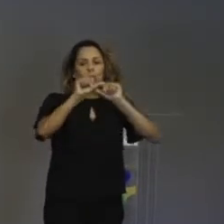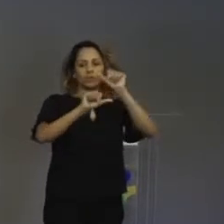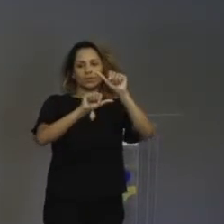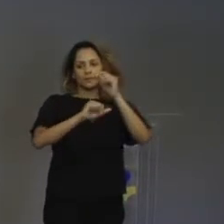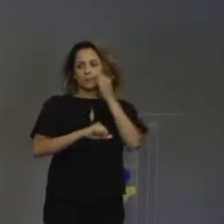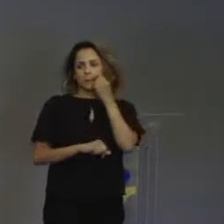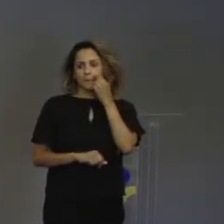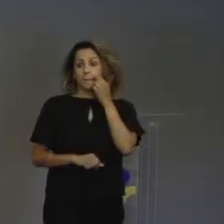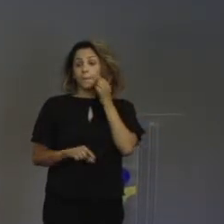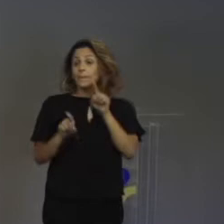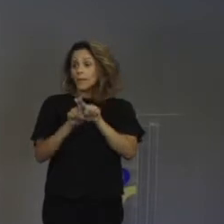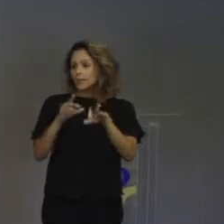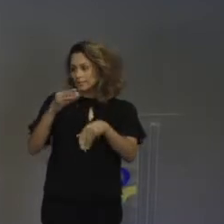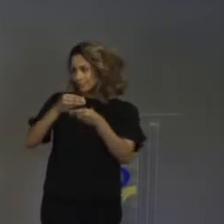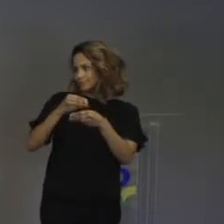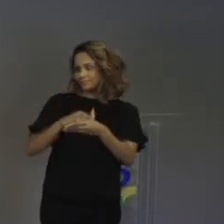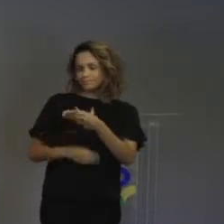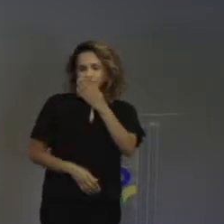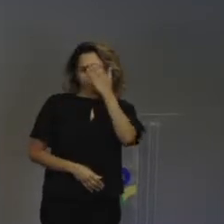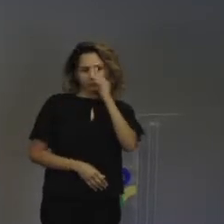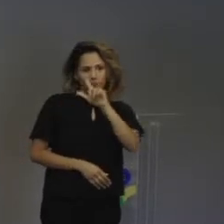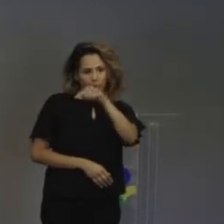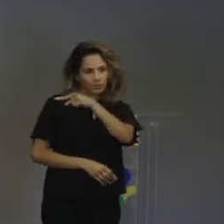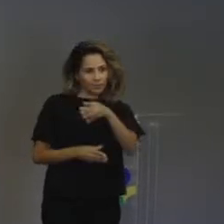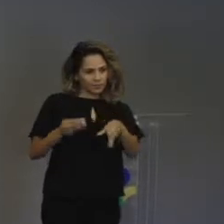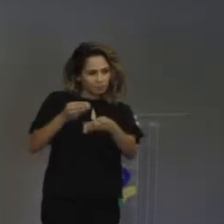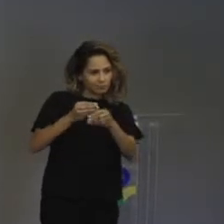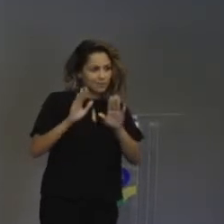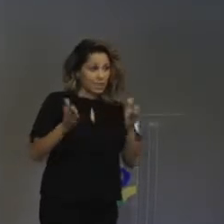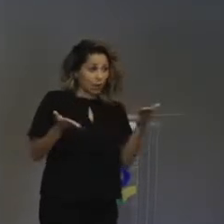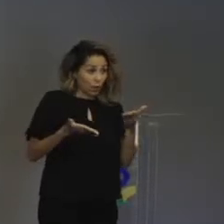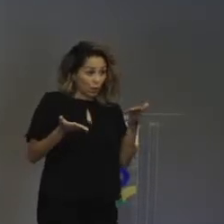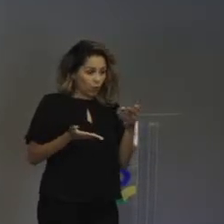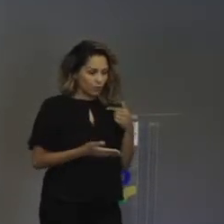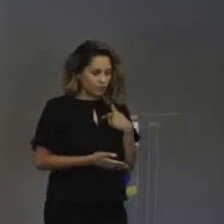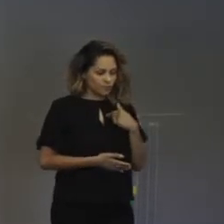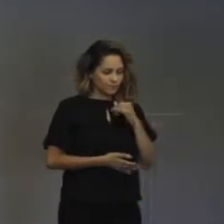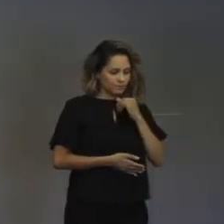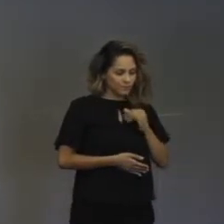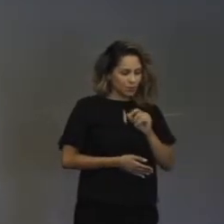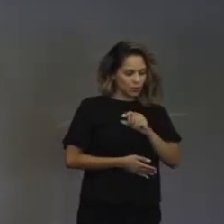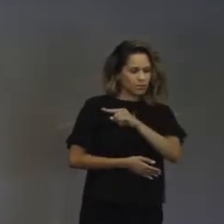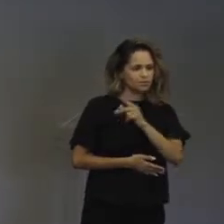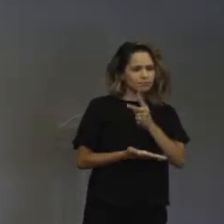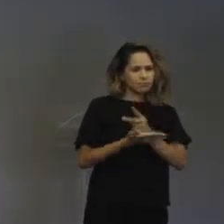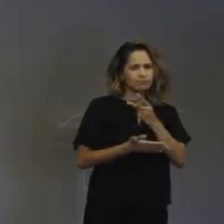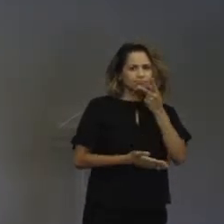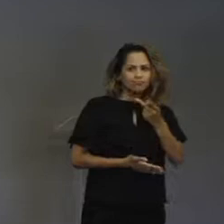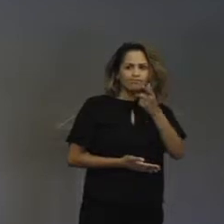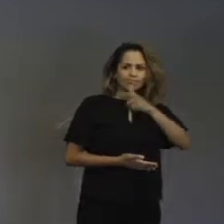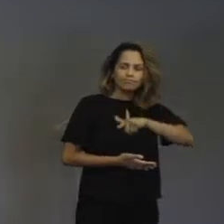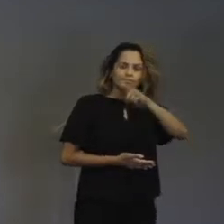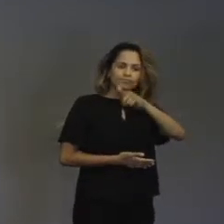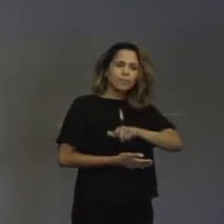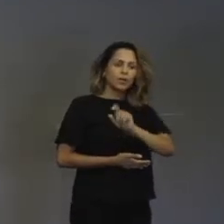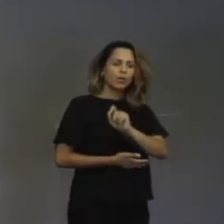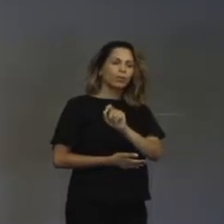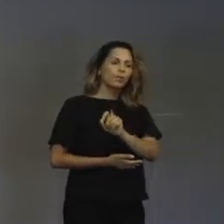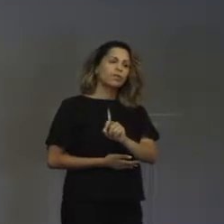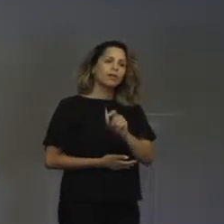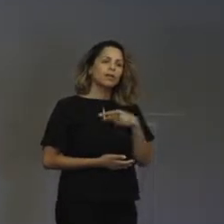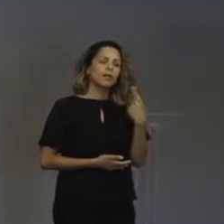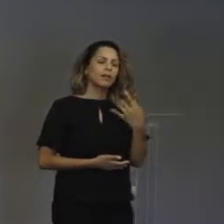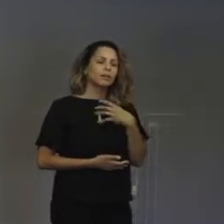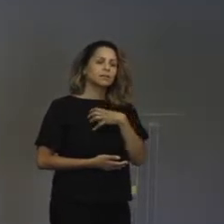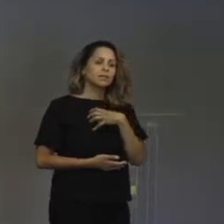trazer também... Eu sei que você vai trazer uma coisa, mas eu quero aproveitar que você traz muito isso, que é o senso de